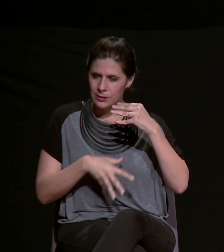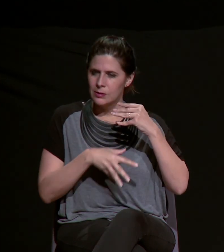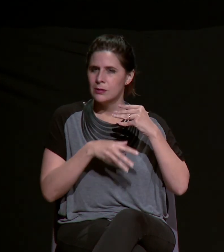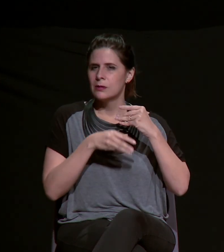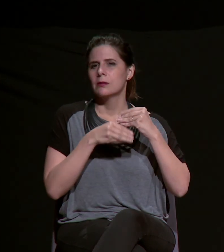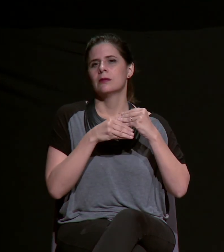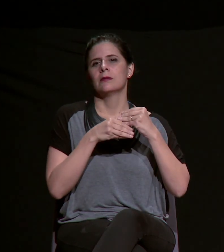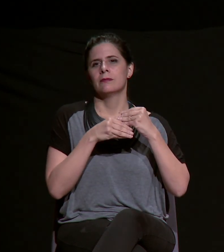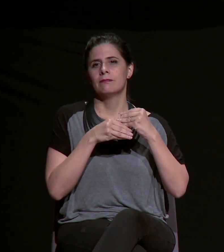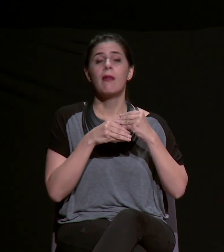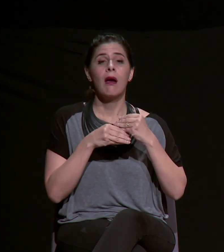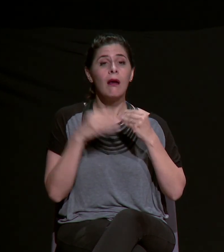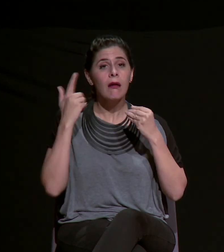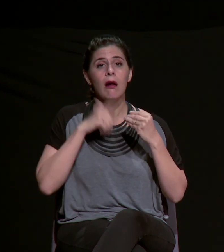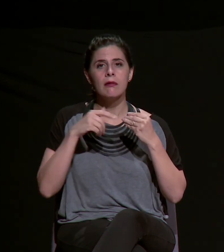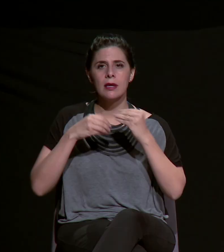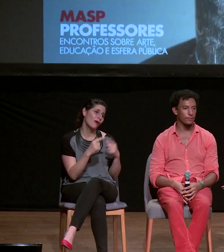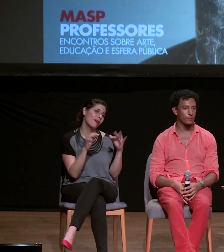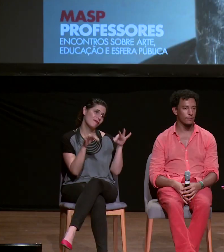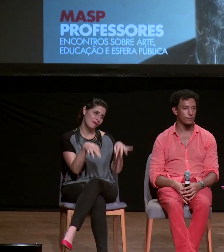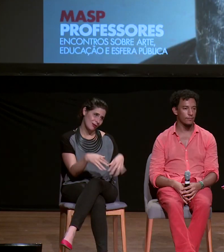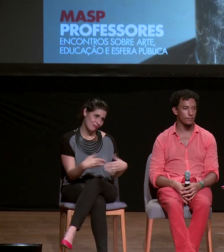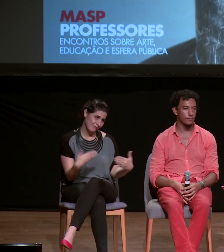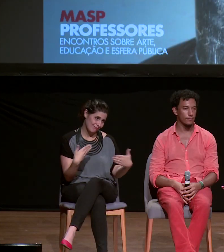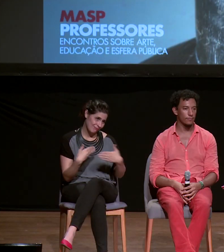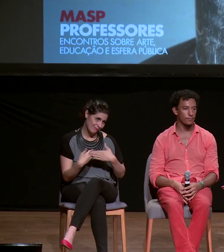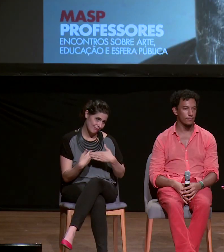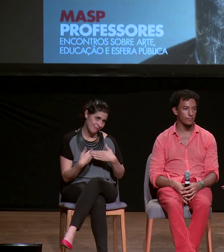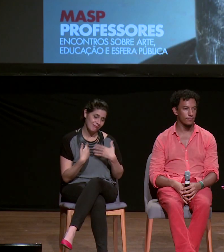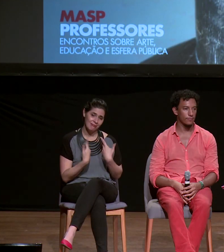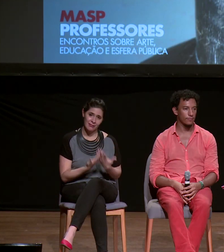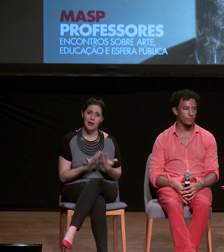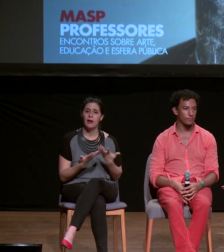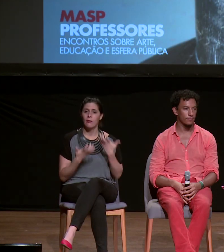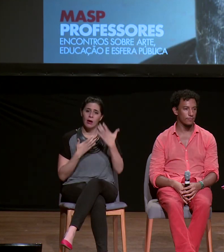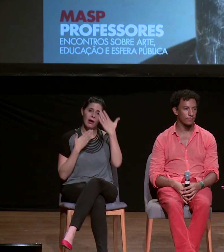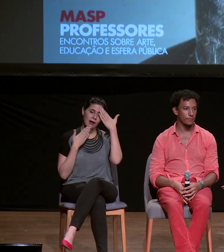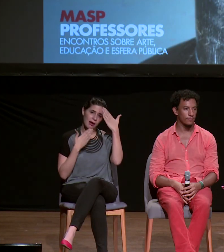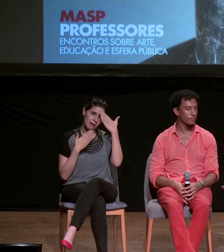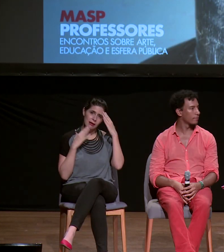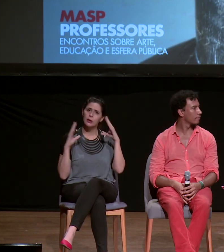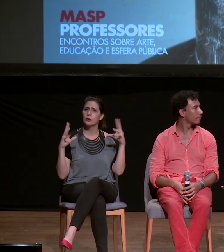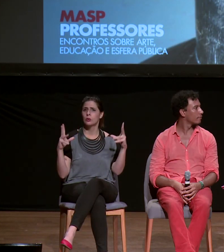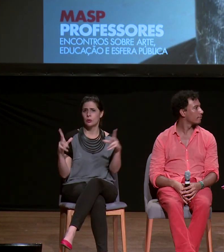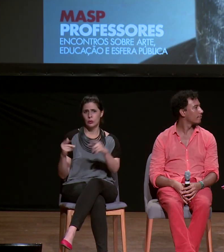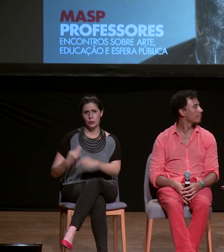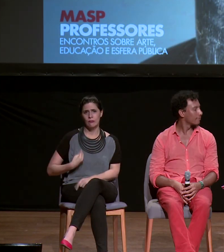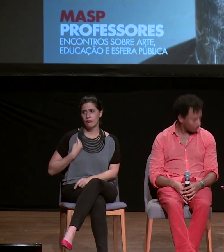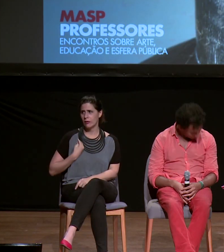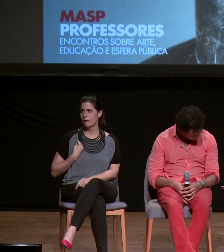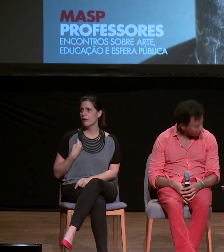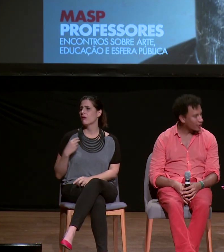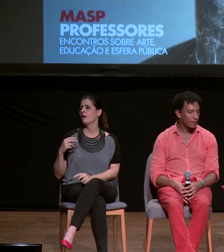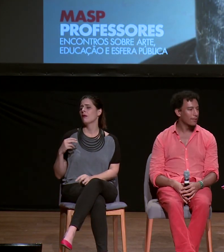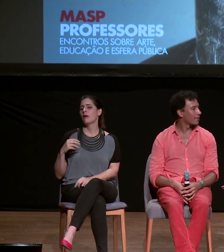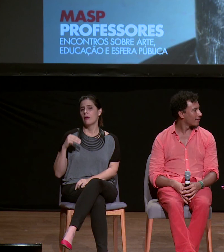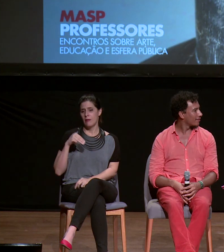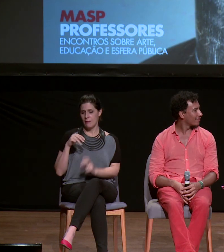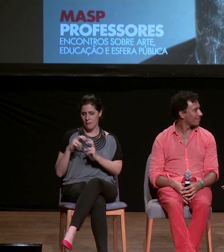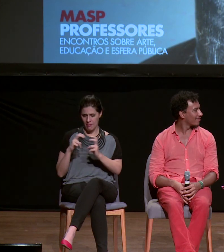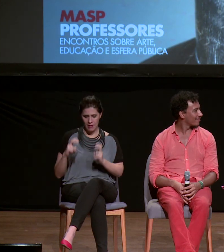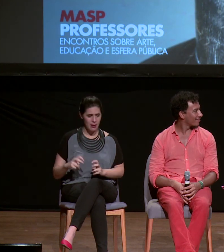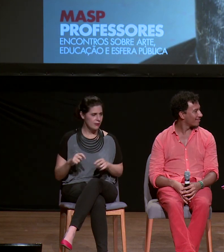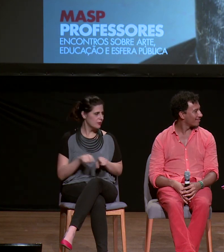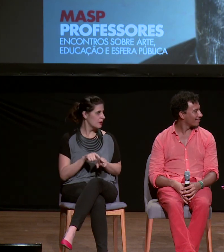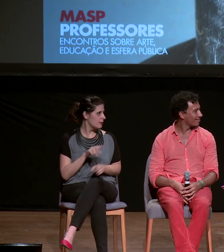acionar dentro de sala de aula. Queria agradecer a presença de todo mundo, em nome do MASP. Queria agradecer você, Tiago, pelo choque